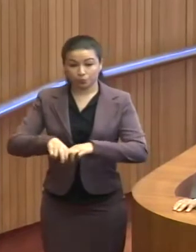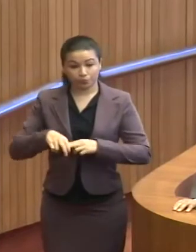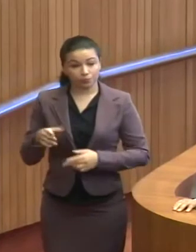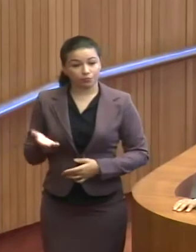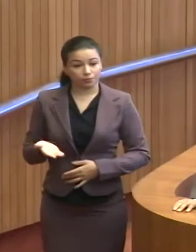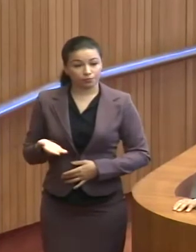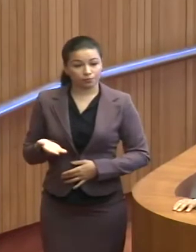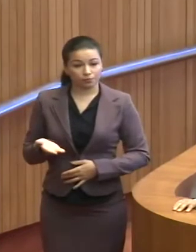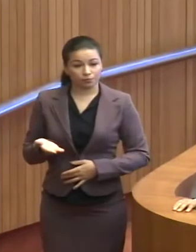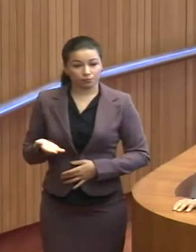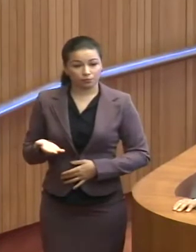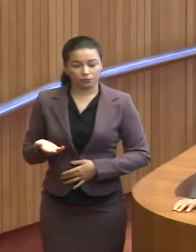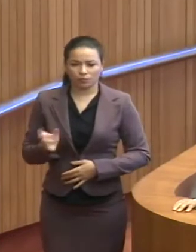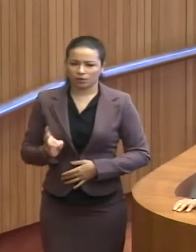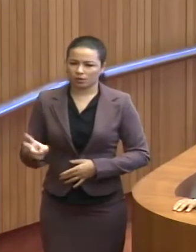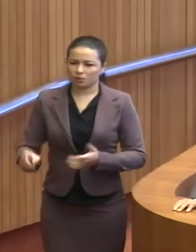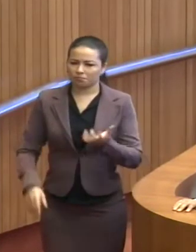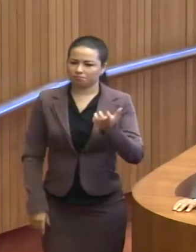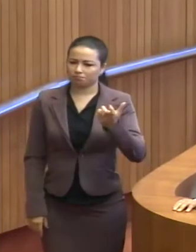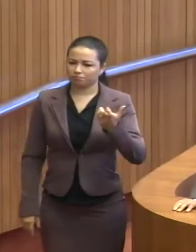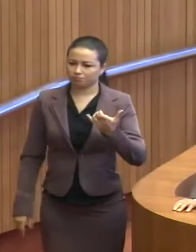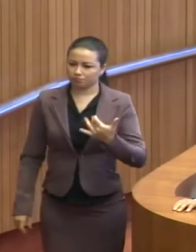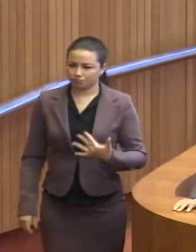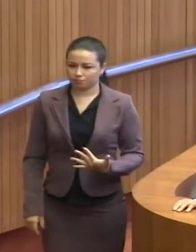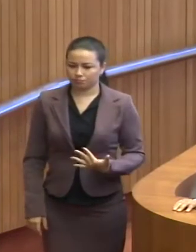Portanto, como sempre disse,